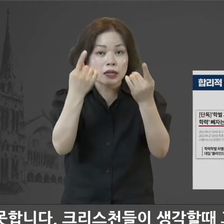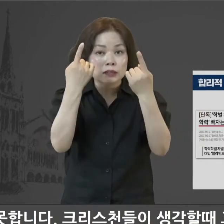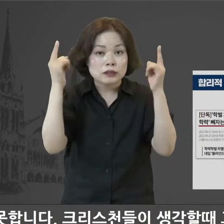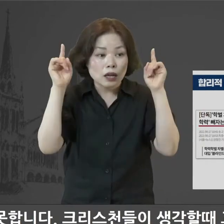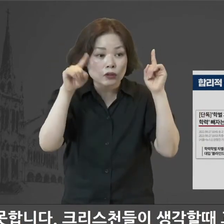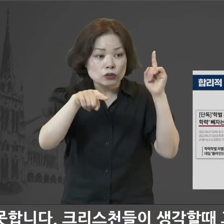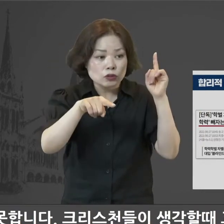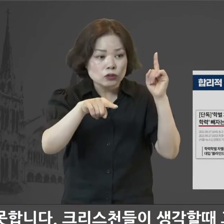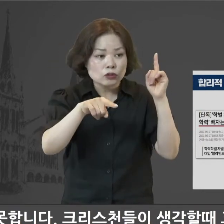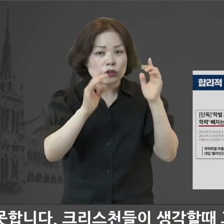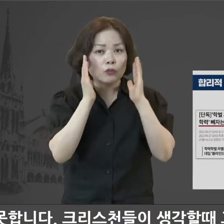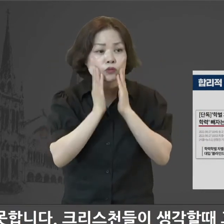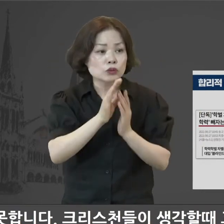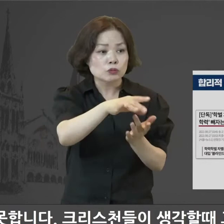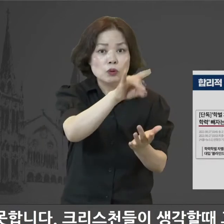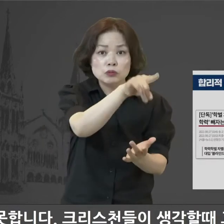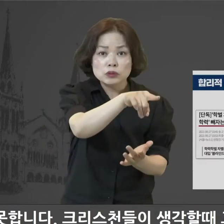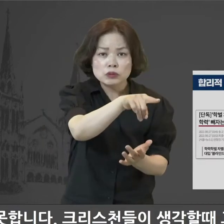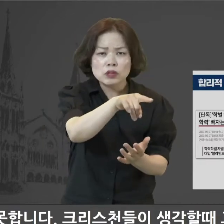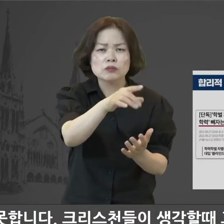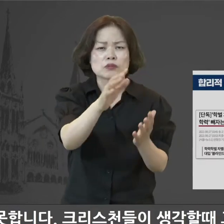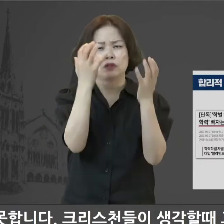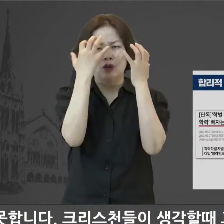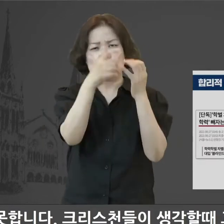뽑는데 무슬림을 뽑아놓으면 그분도 괴로운 거예요.